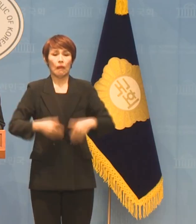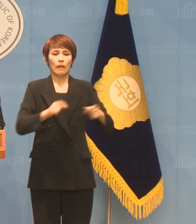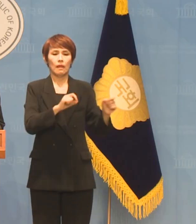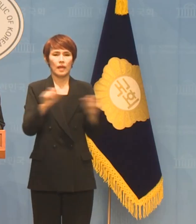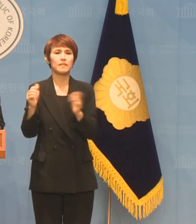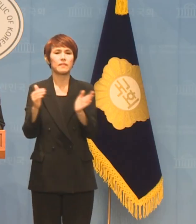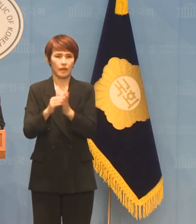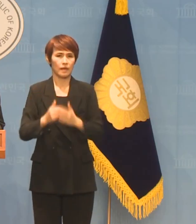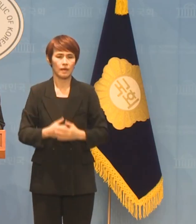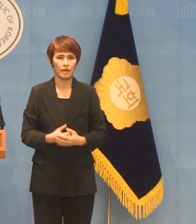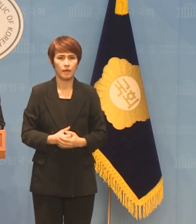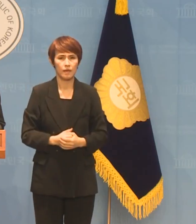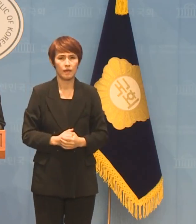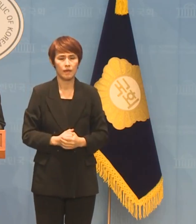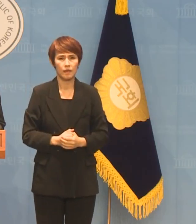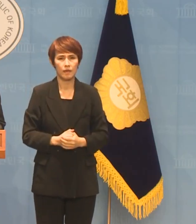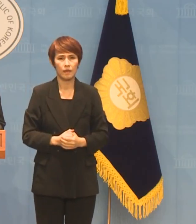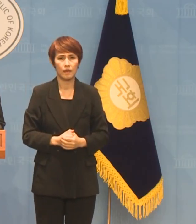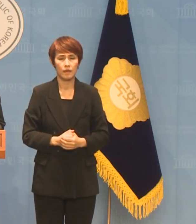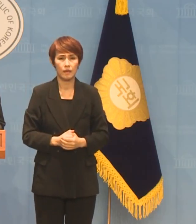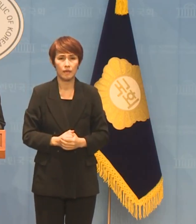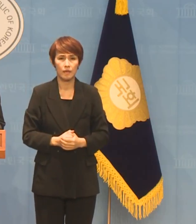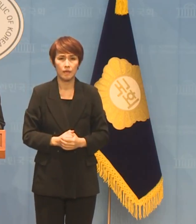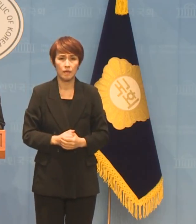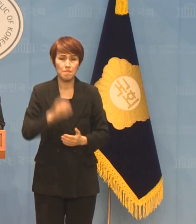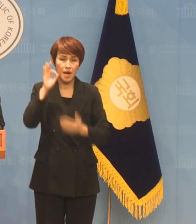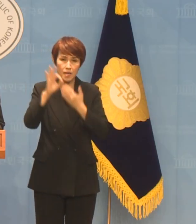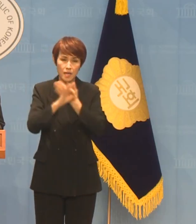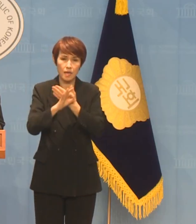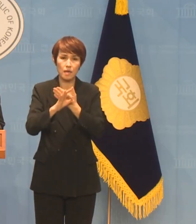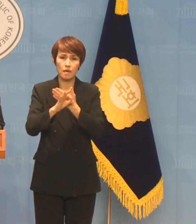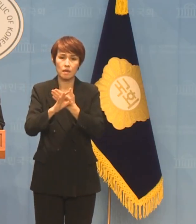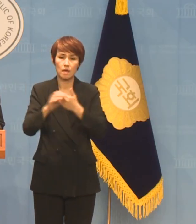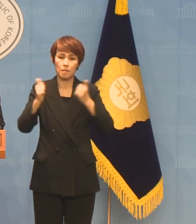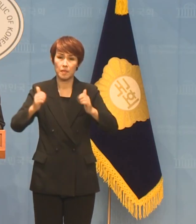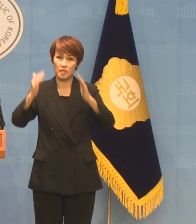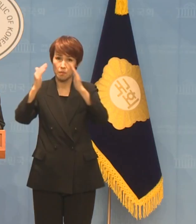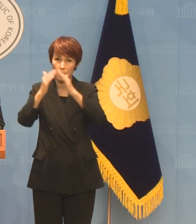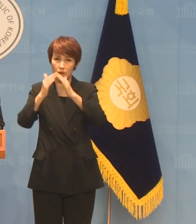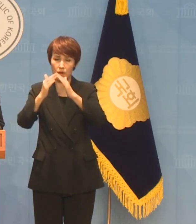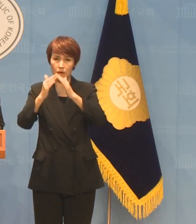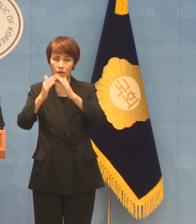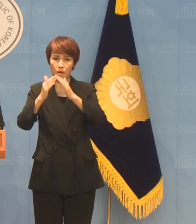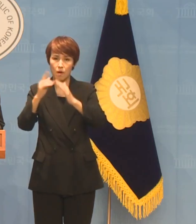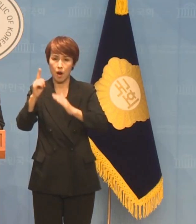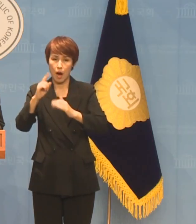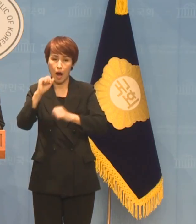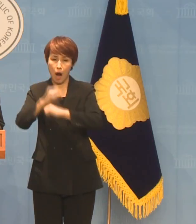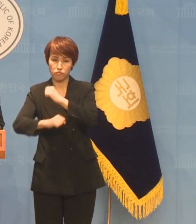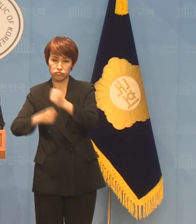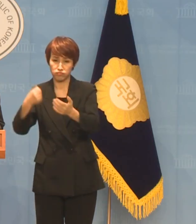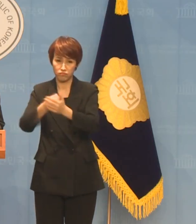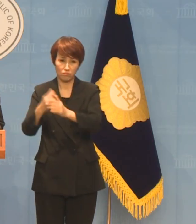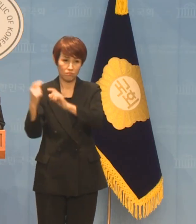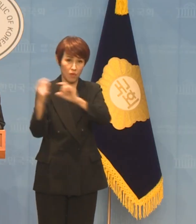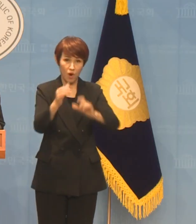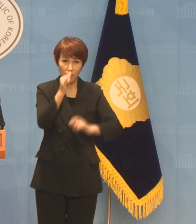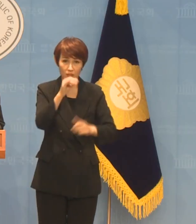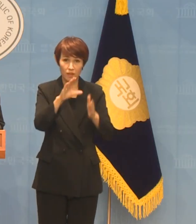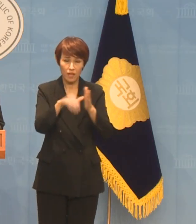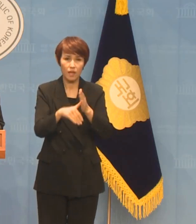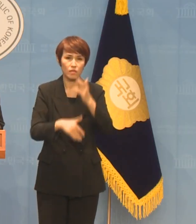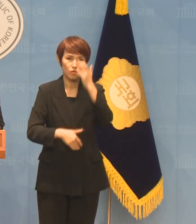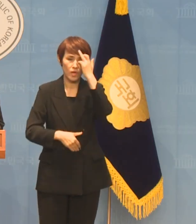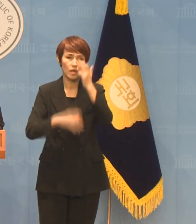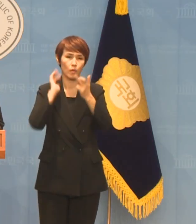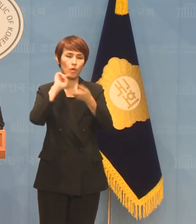바 있습니다. 만일 헌재가 있을 수 없는 결정을 할 경우에는 최상목